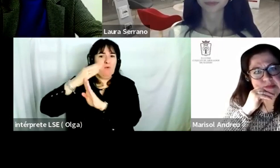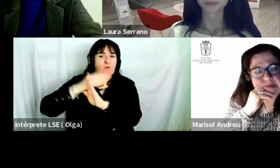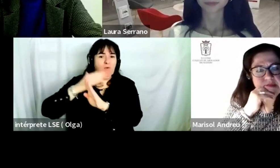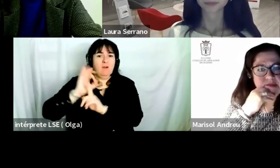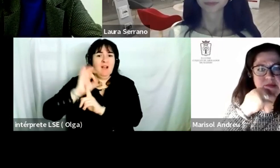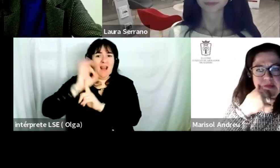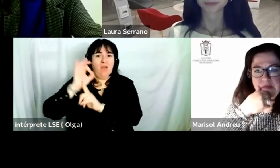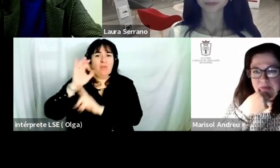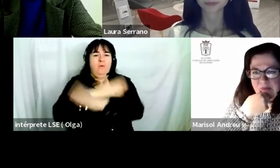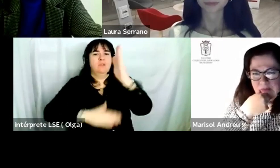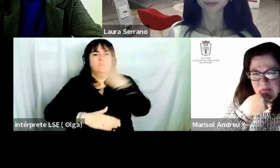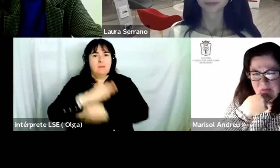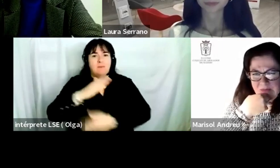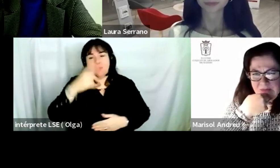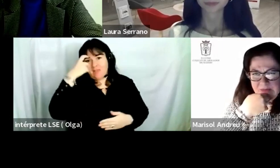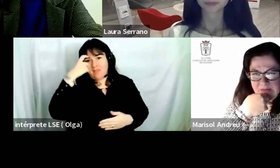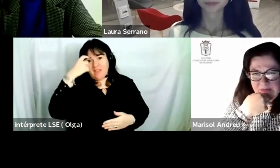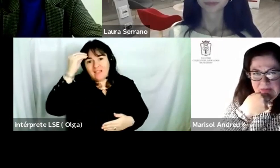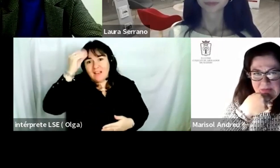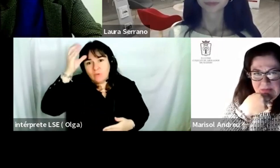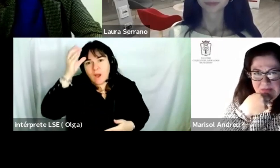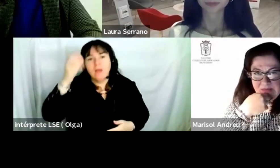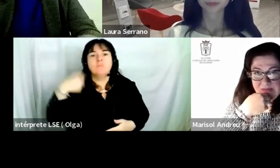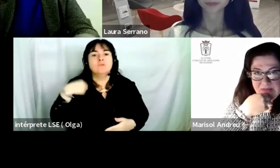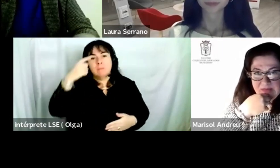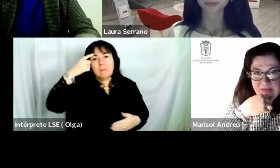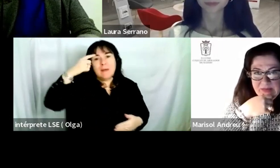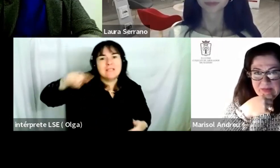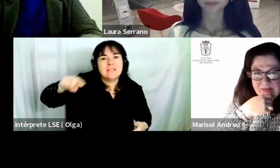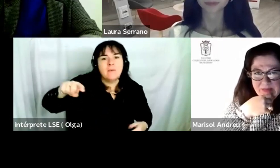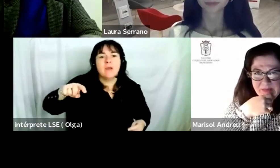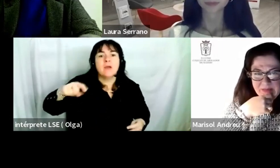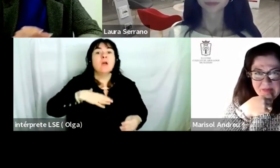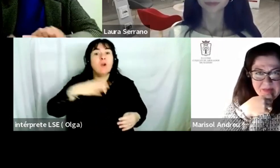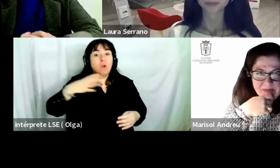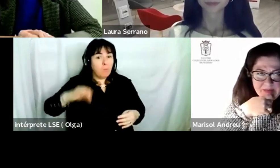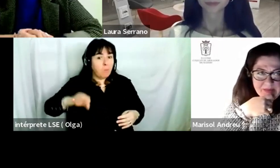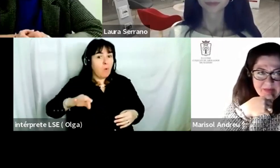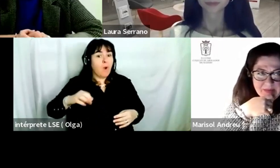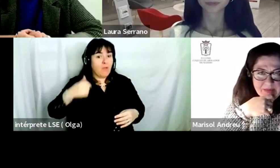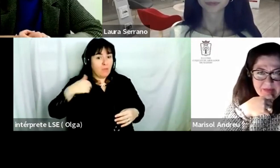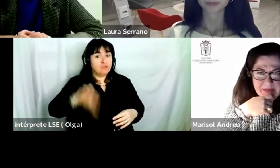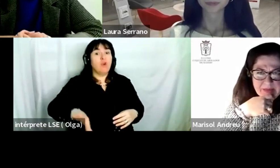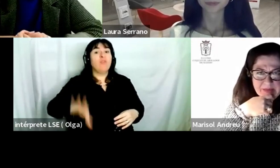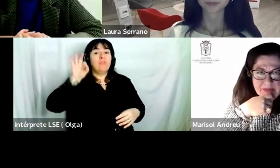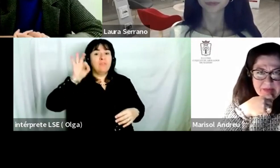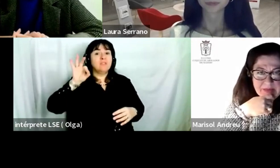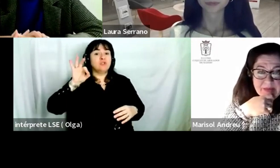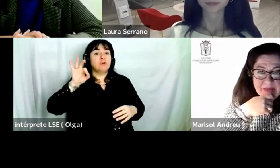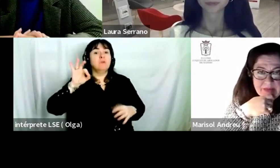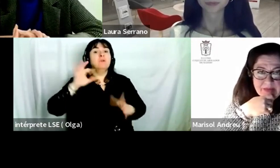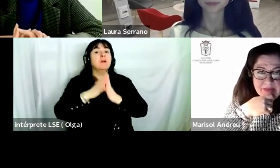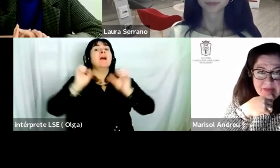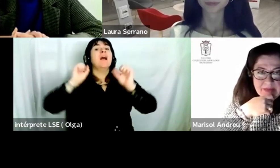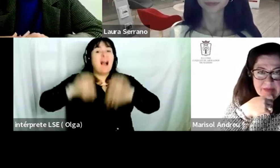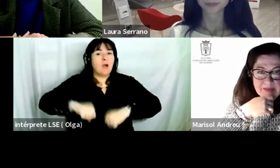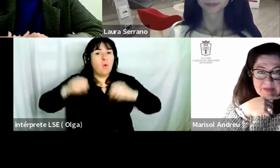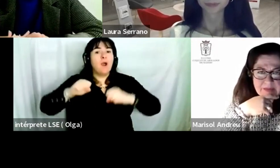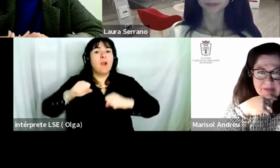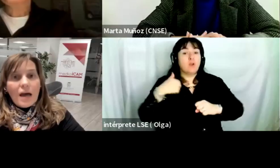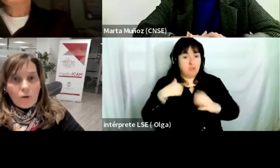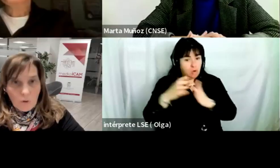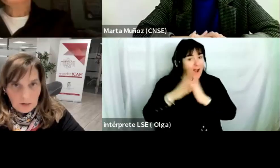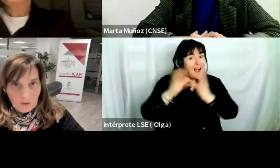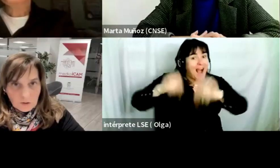por supuesto, para saber si pueden alcanzar acuerdos y pueden, digamos, ser responsables de